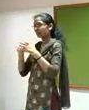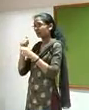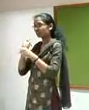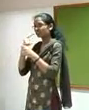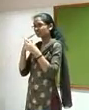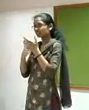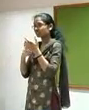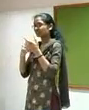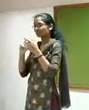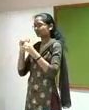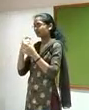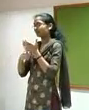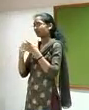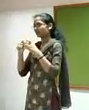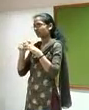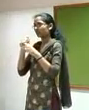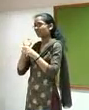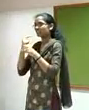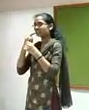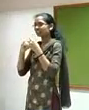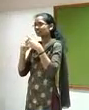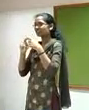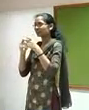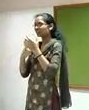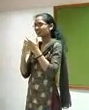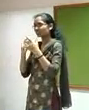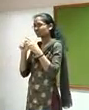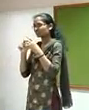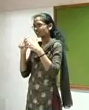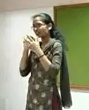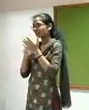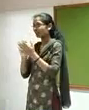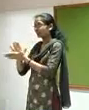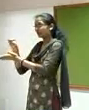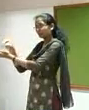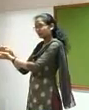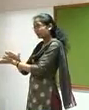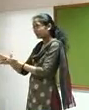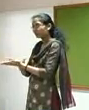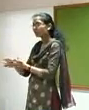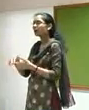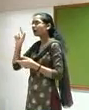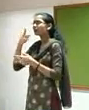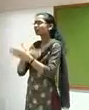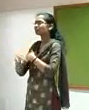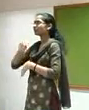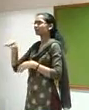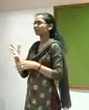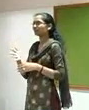a very हम लोगों के लिए as lawyers it would be a very foolish kind of a stance to